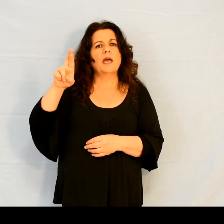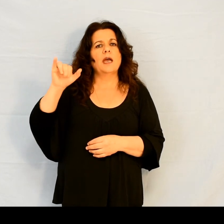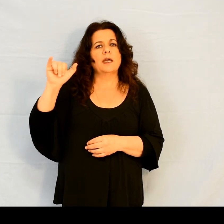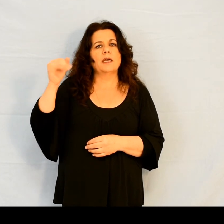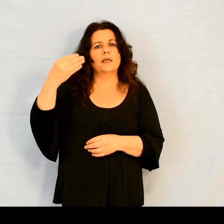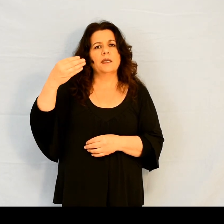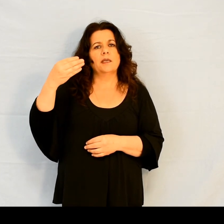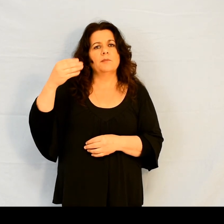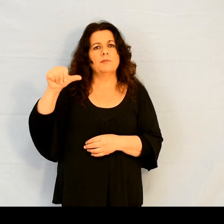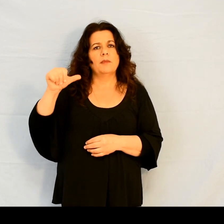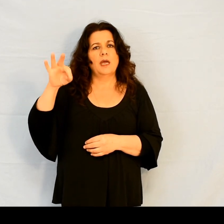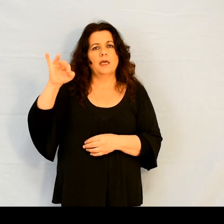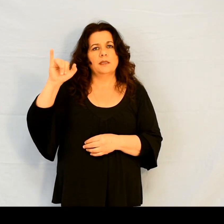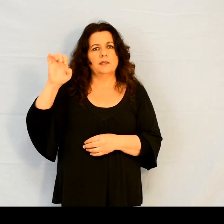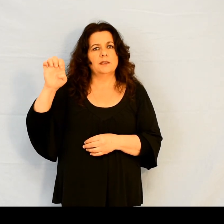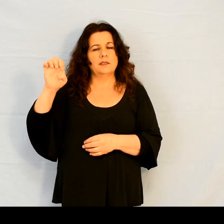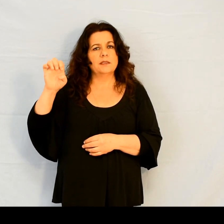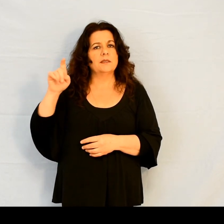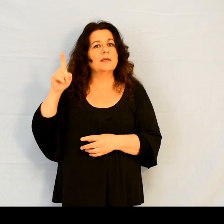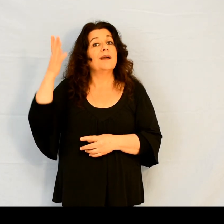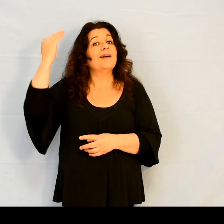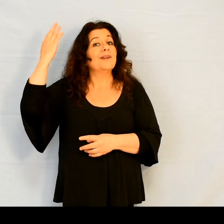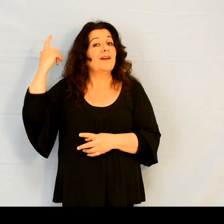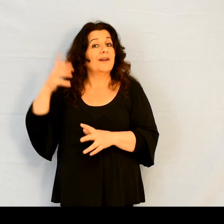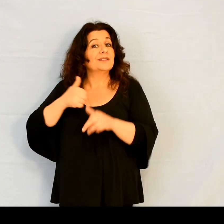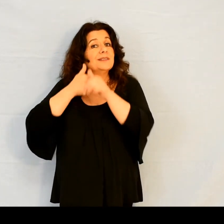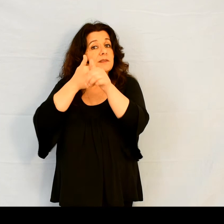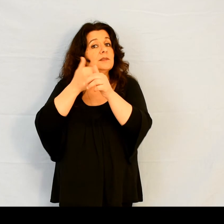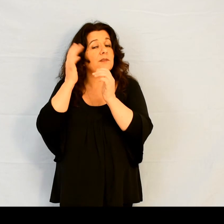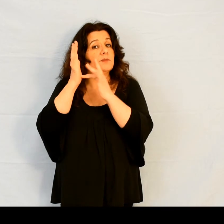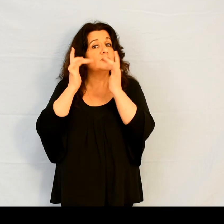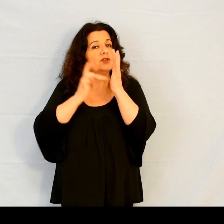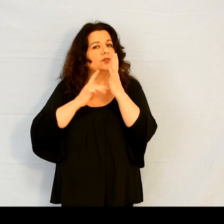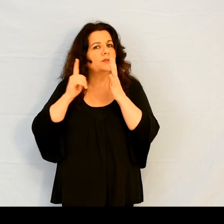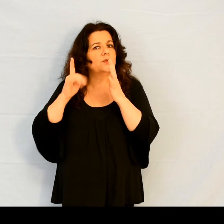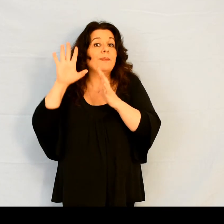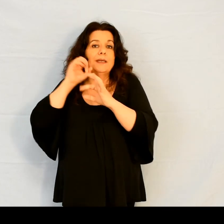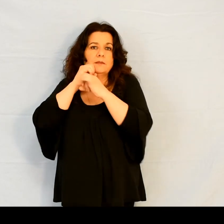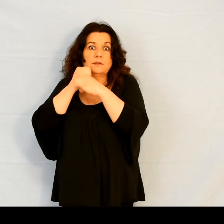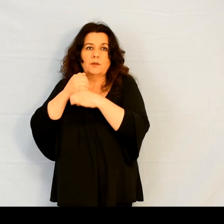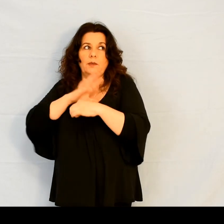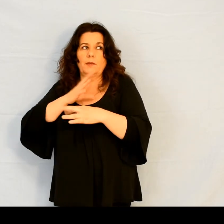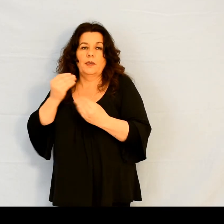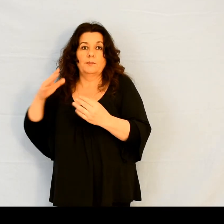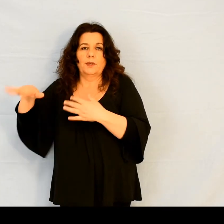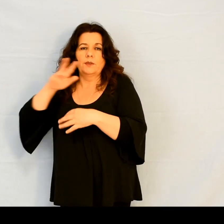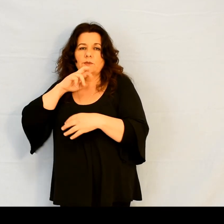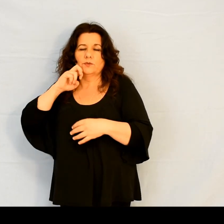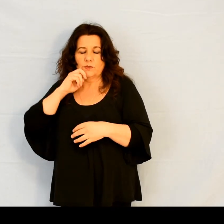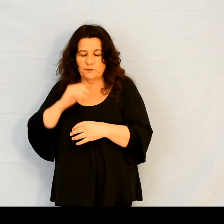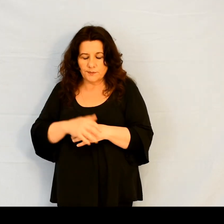secret, par crainte des Juifs, demanda à Pilate de pouvoir enlever le corps de